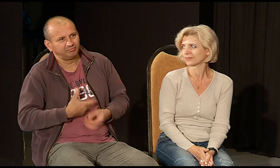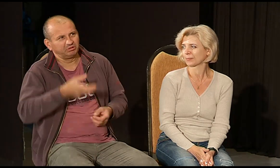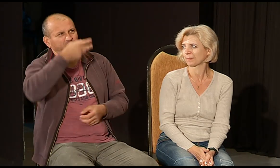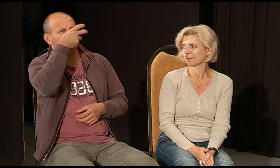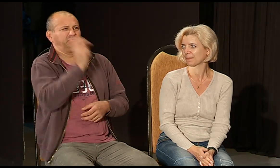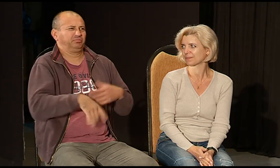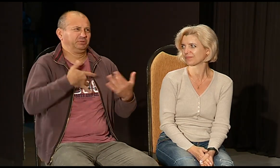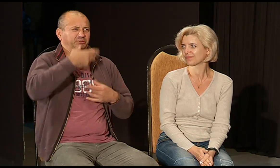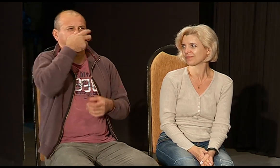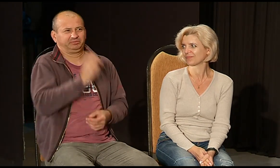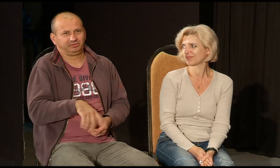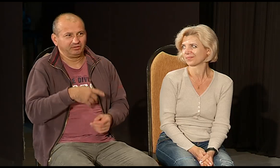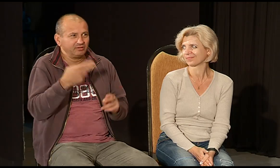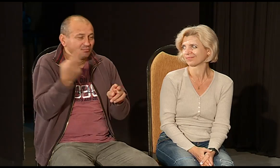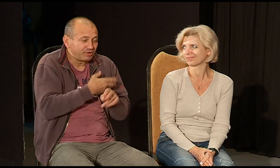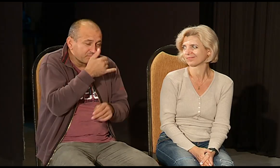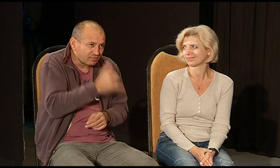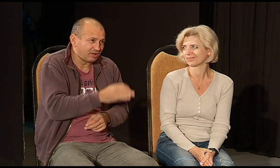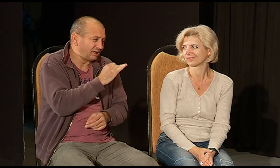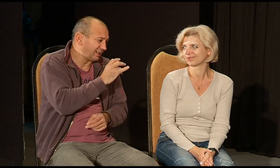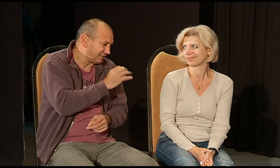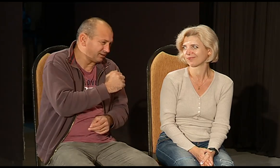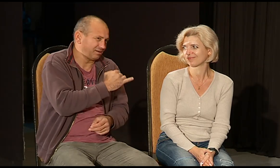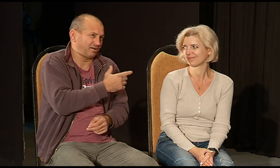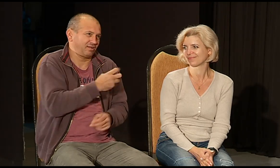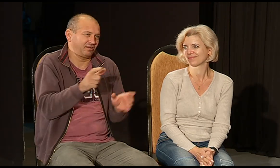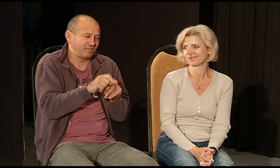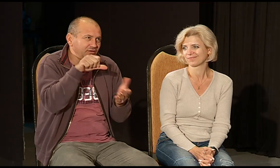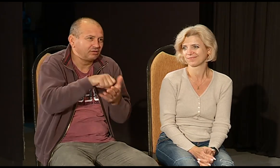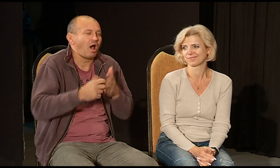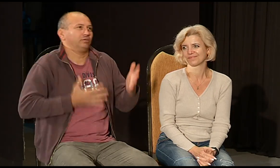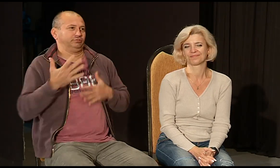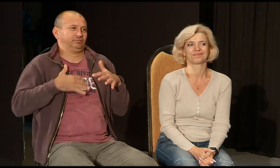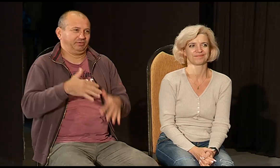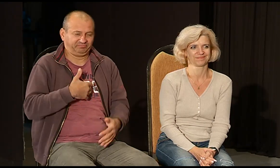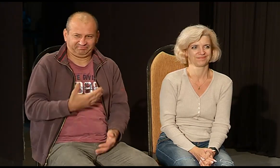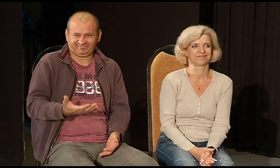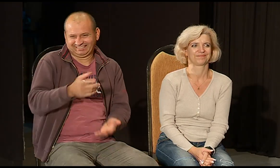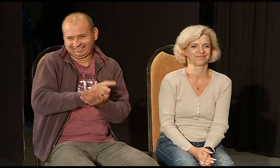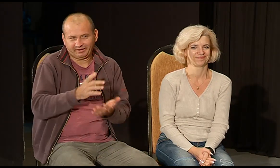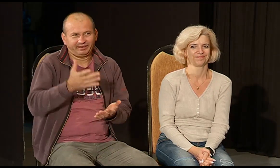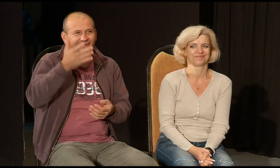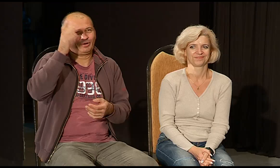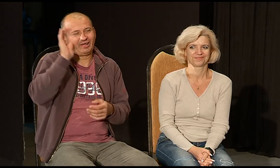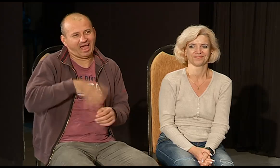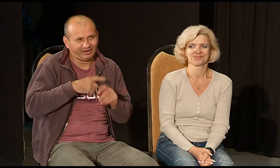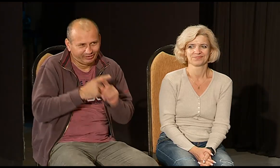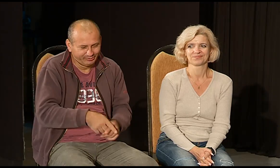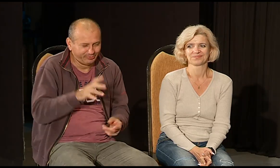nu venim, că nouă nu ne place, că noi vrem că tu să particip și tu la concert. Și eu, deci am fost mai receptiv